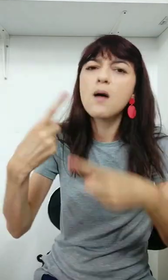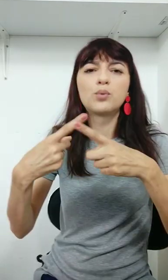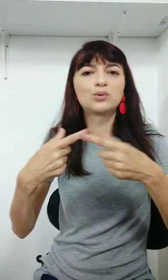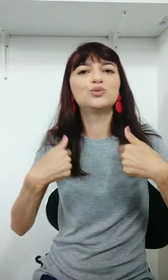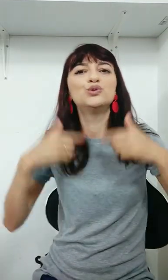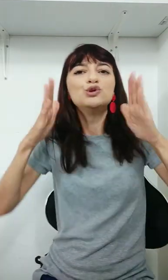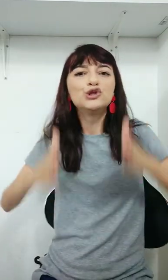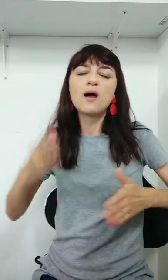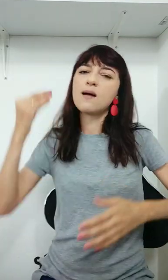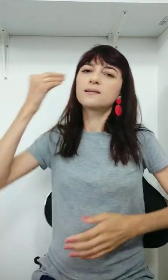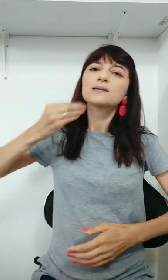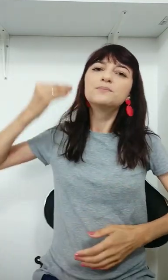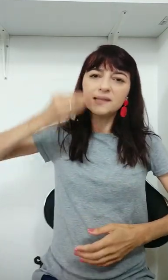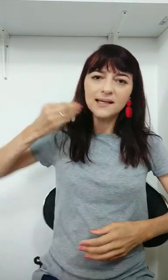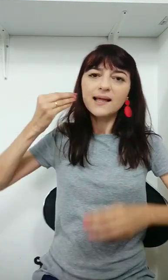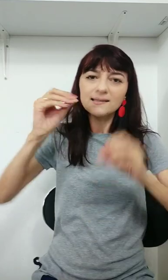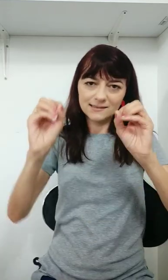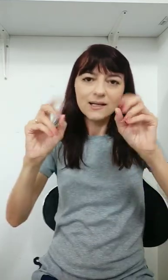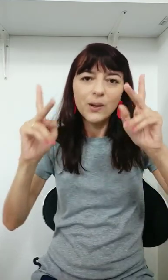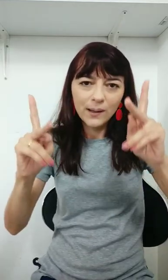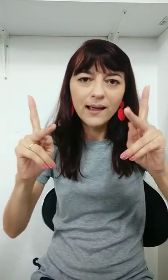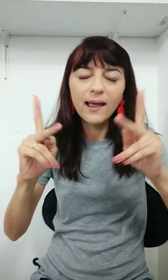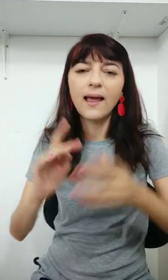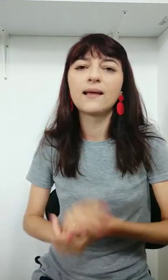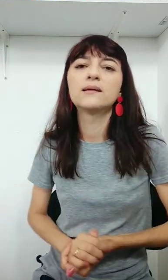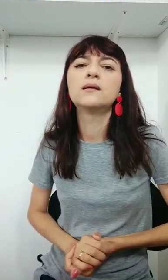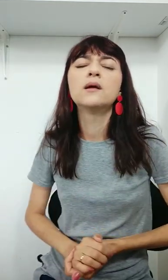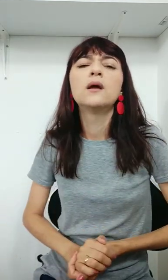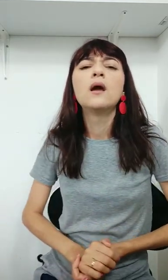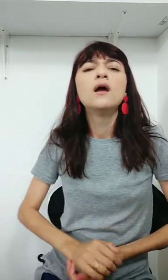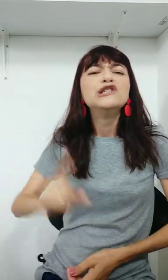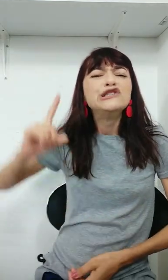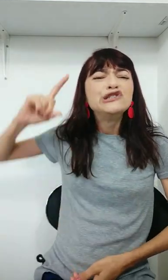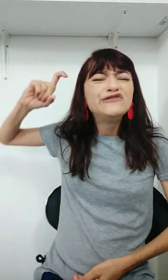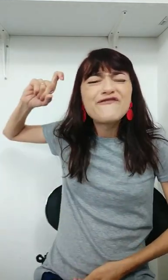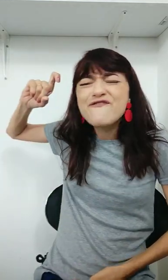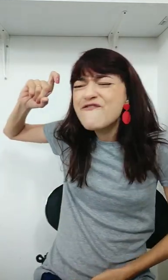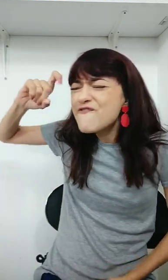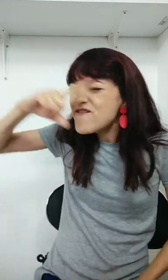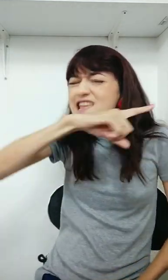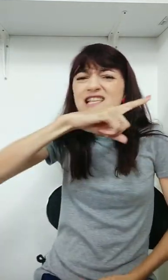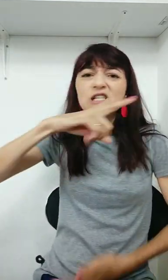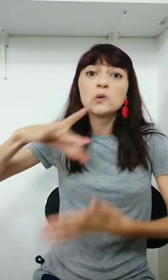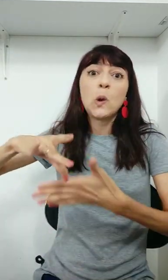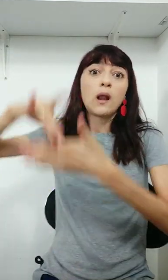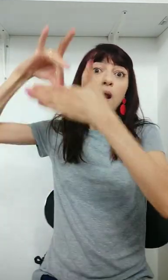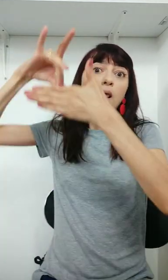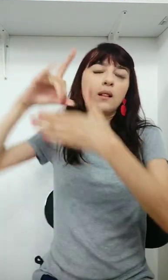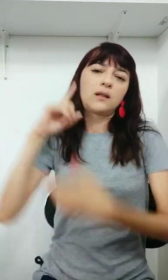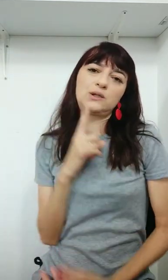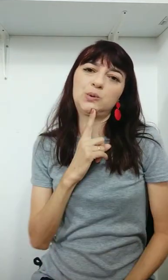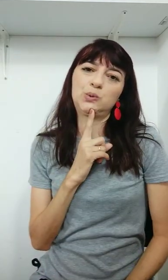Pode acontecer nas igrejas, eu falo porque eu já tive experiências, né? Várias experiências dentro de ambientes religiosos, tá